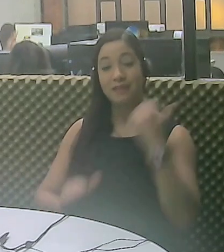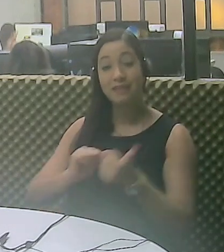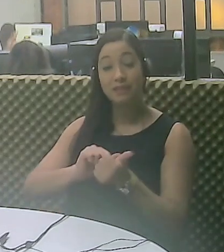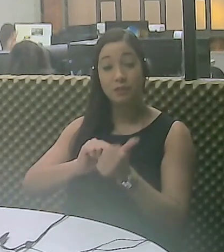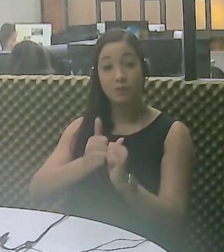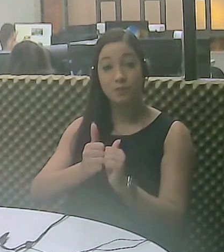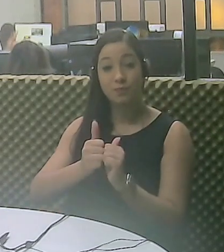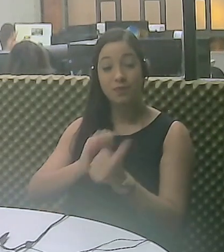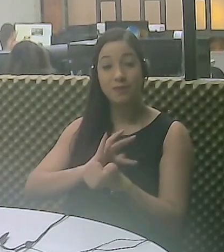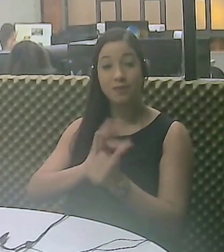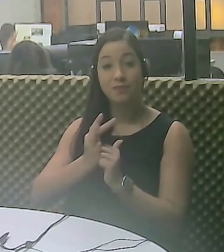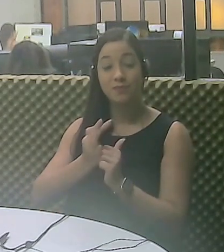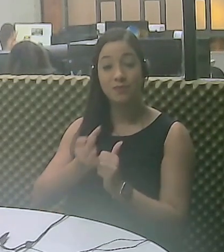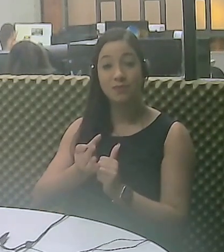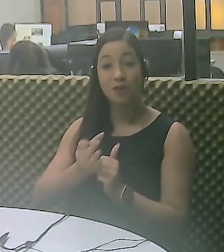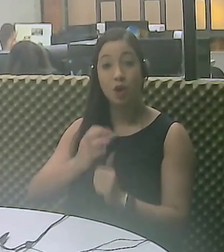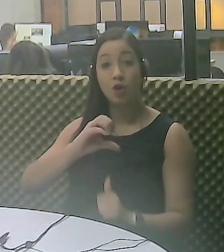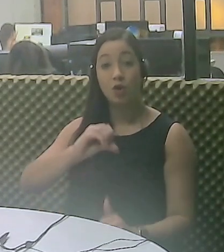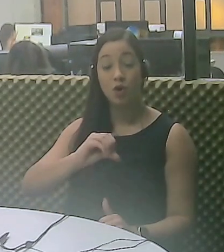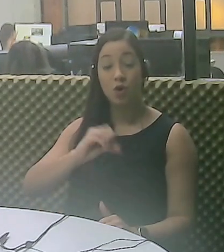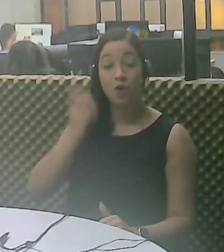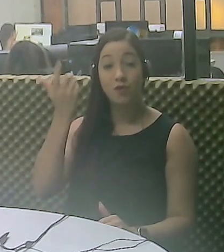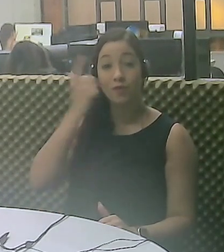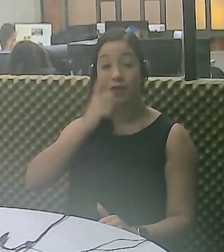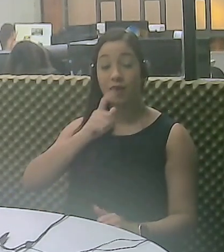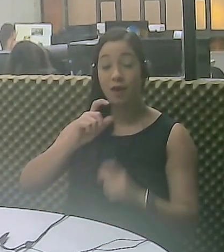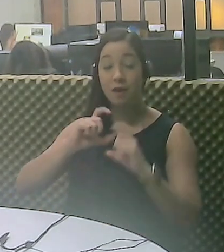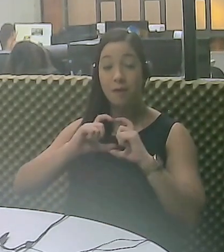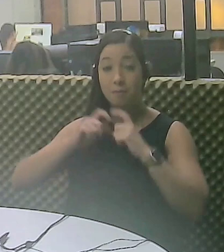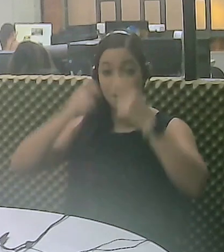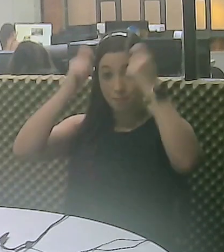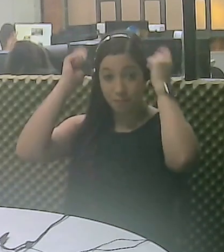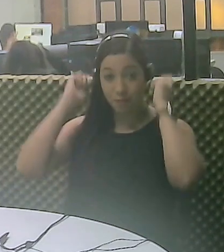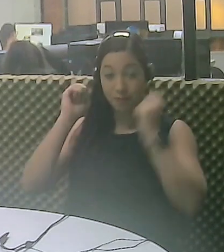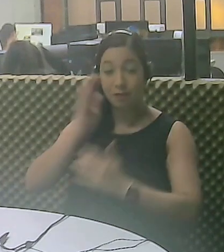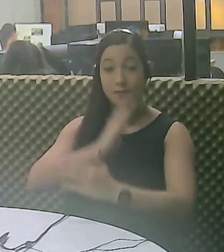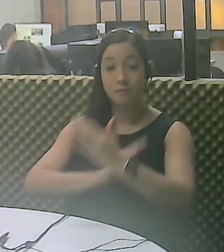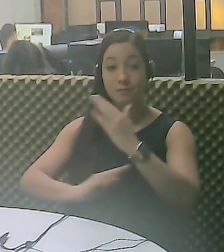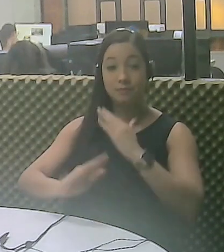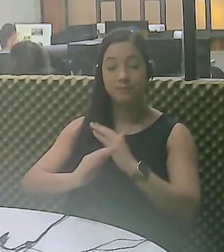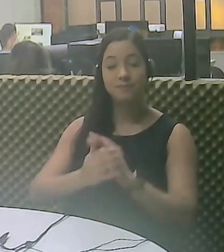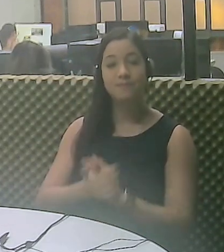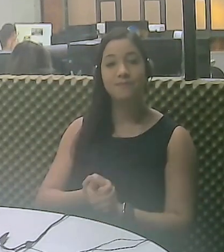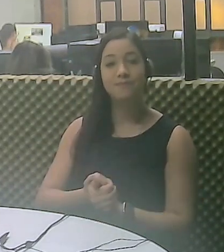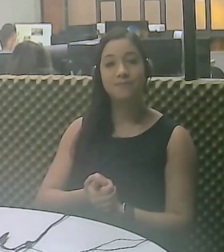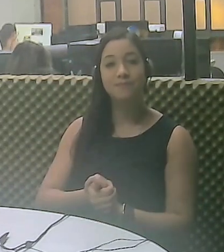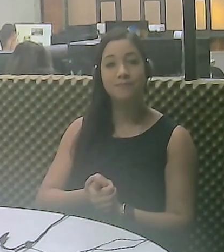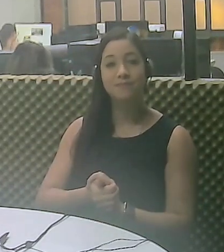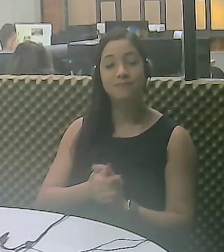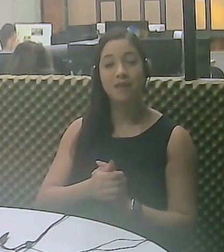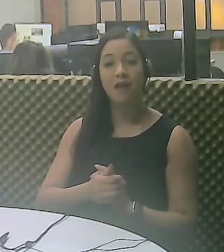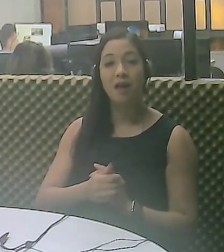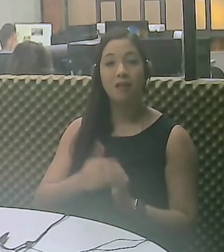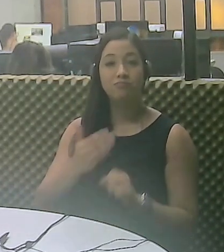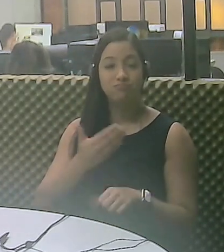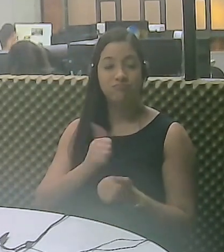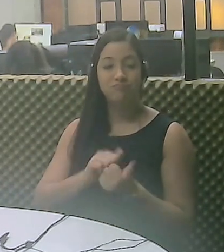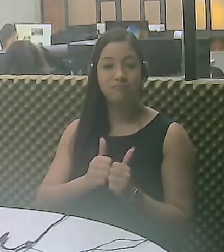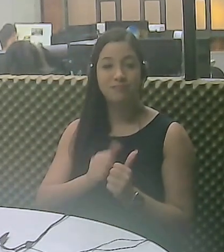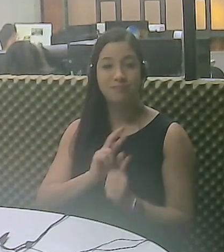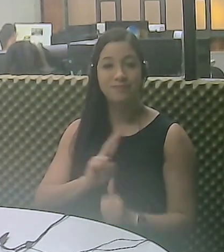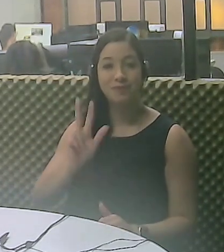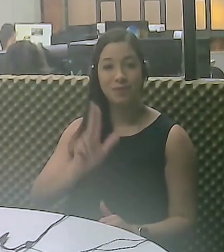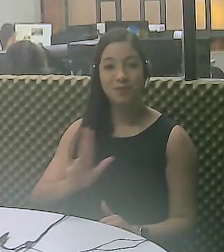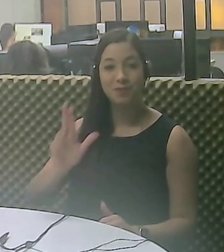Esportes. Futel fatura 9 medalhas no Circuito Mineiro de Karatê. Os karatecas representantes de